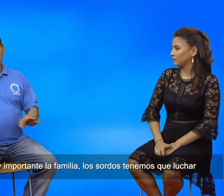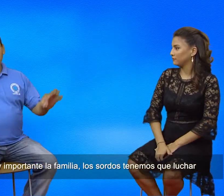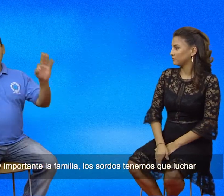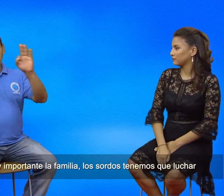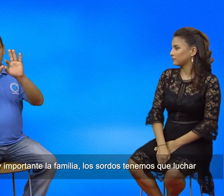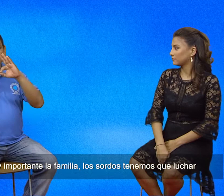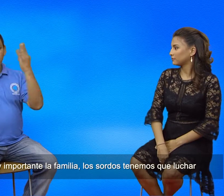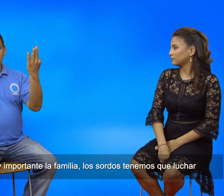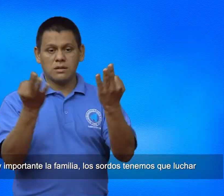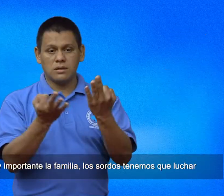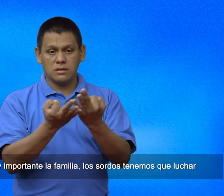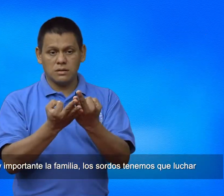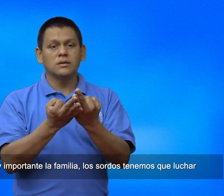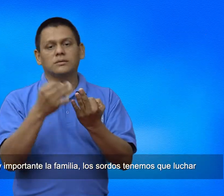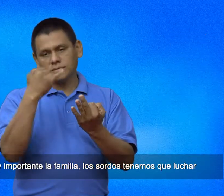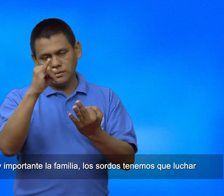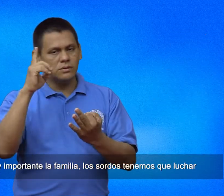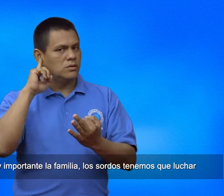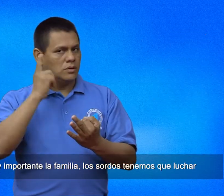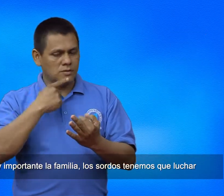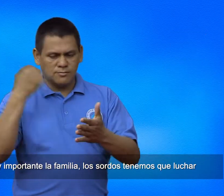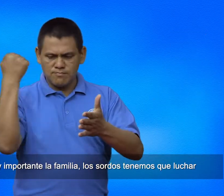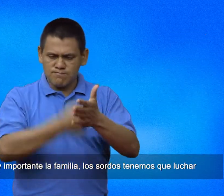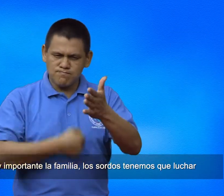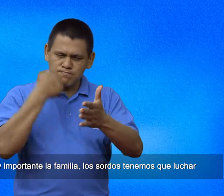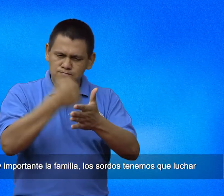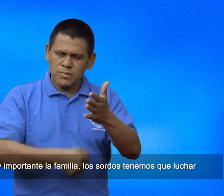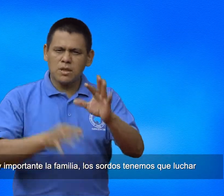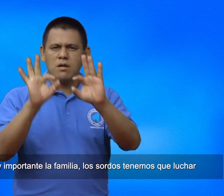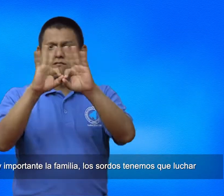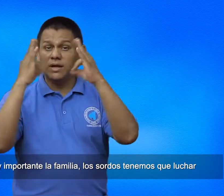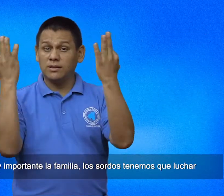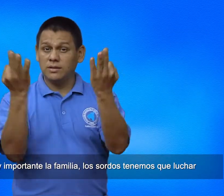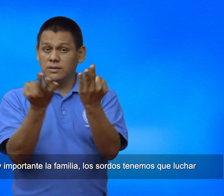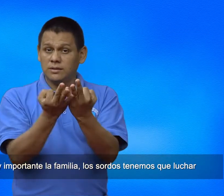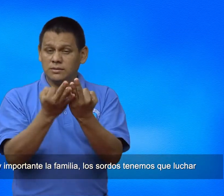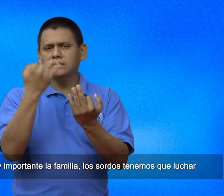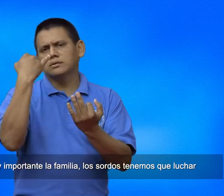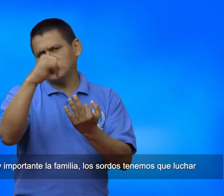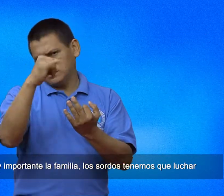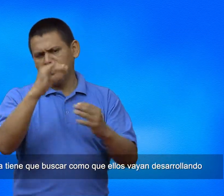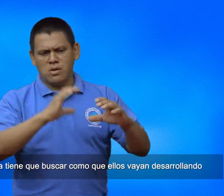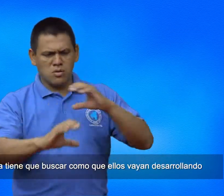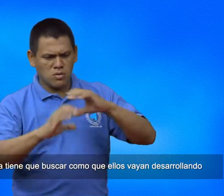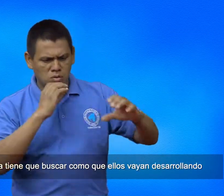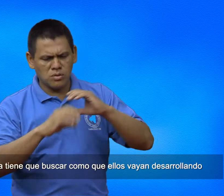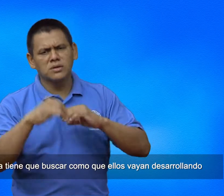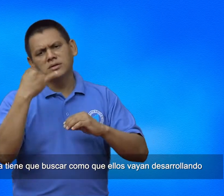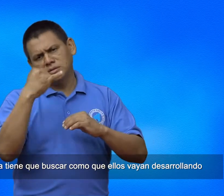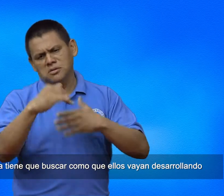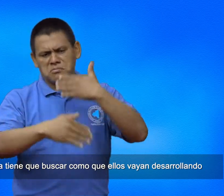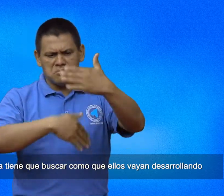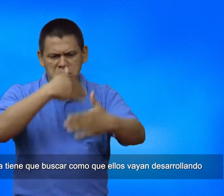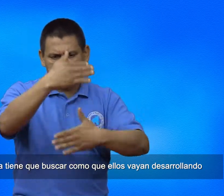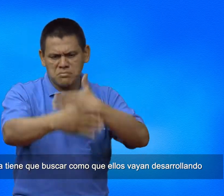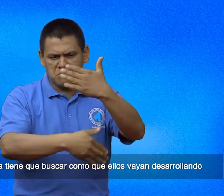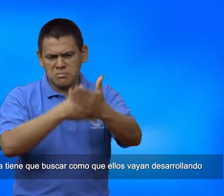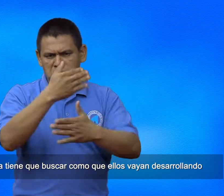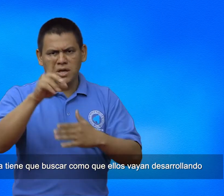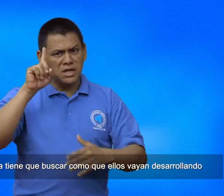es muy importante la familia los sordos tenemos que luchar la familia tiene que buscar como que ellos vayan